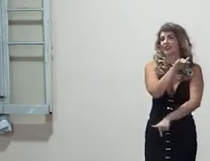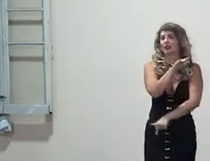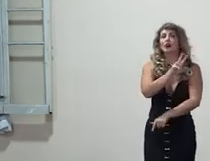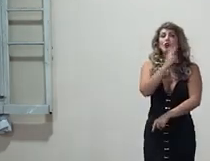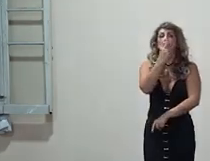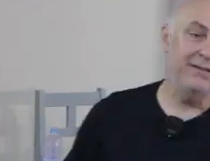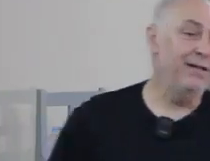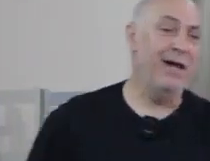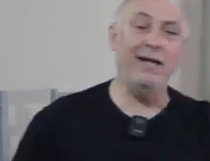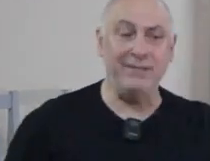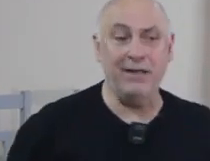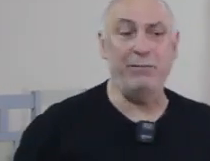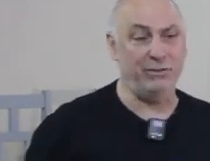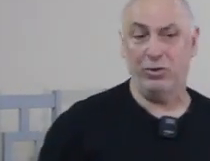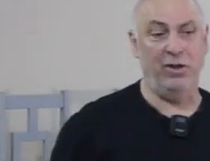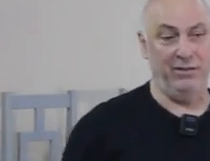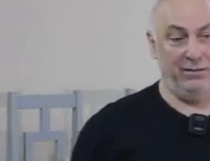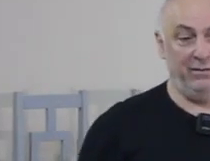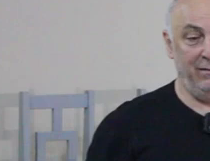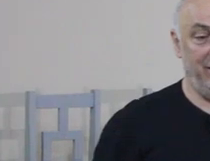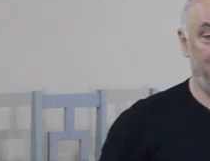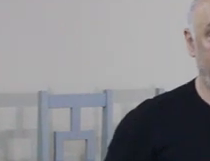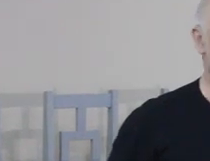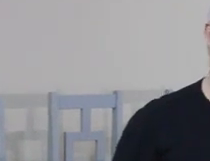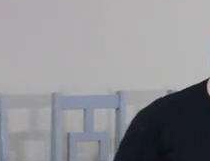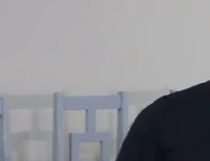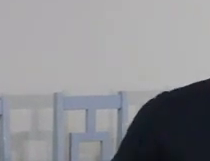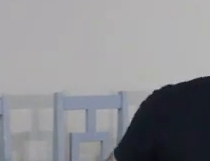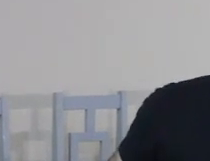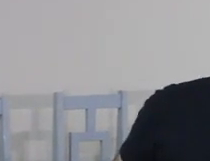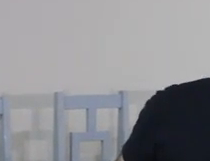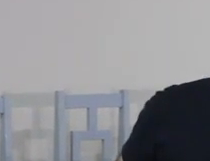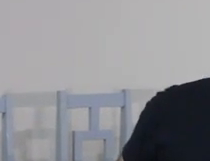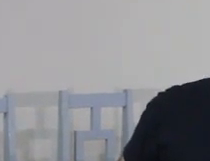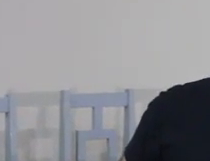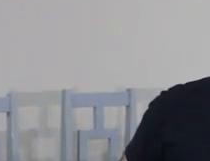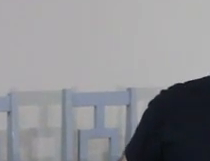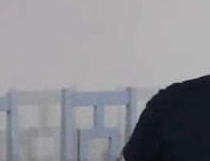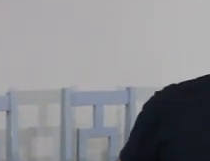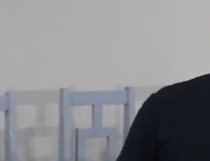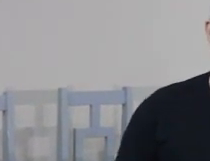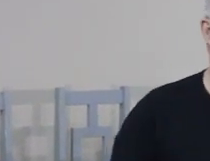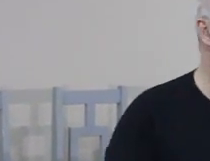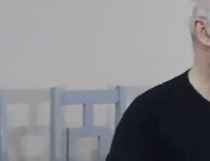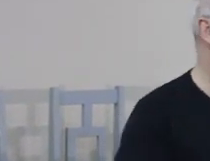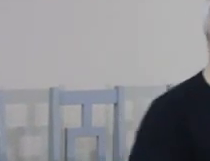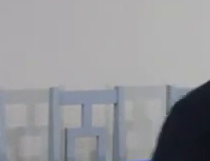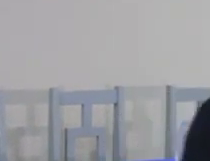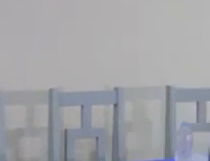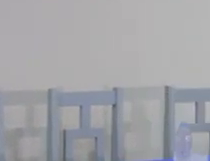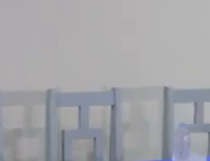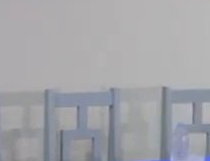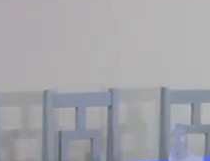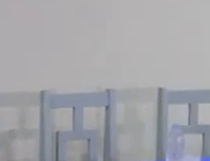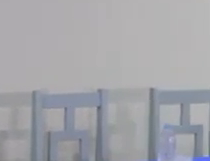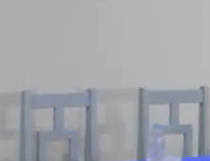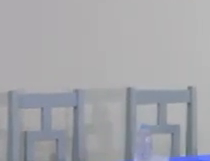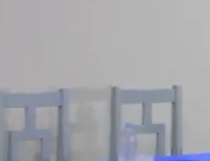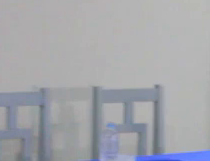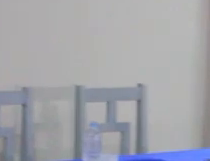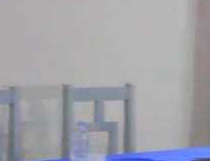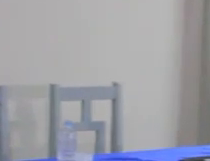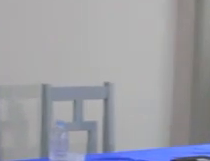Duas semanas depois, a cena passou, que era o que eu tinha visto. Mas eu sofri aquele